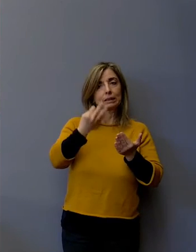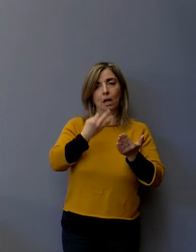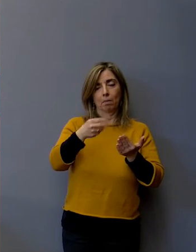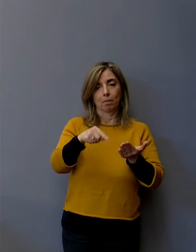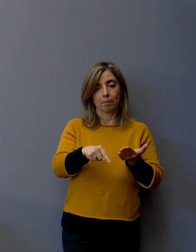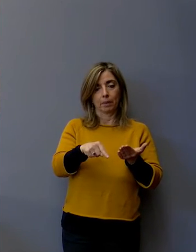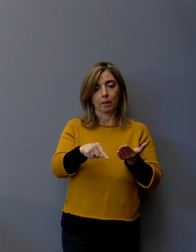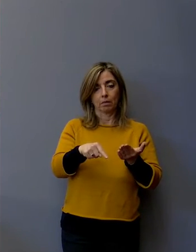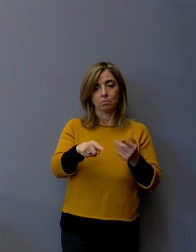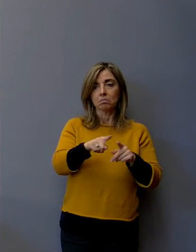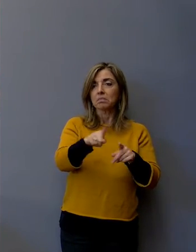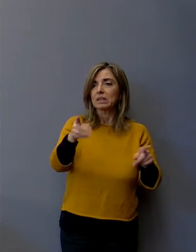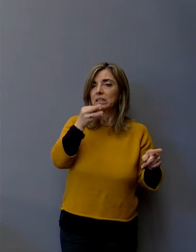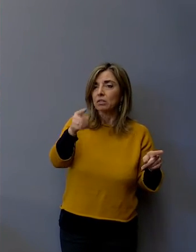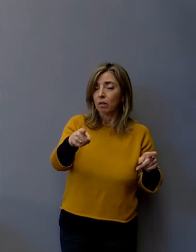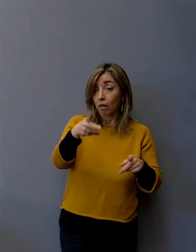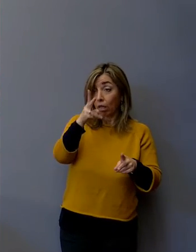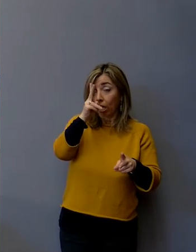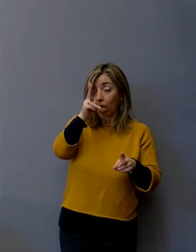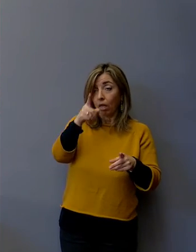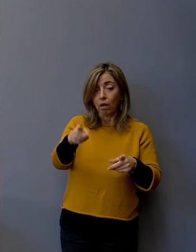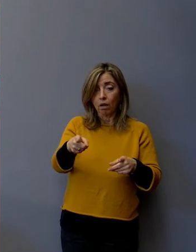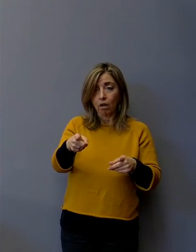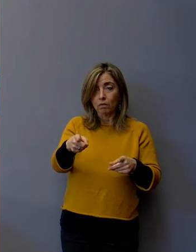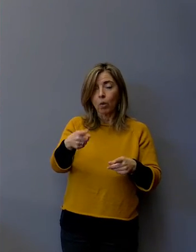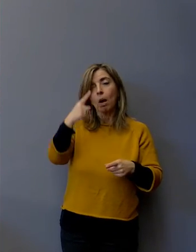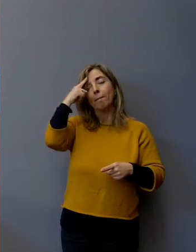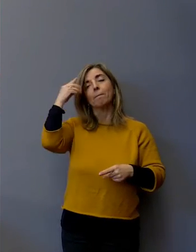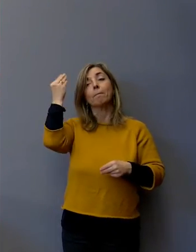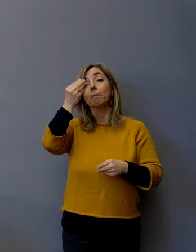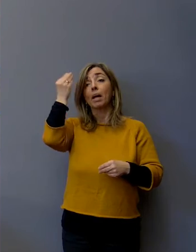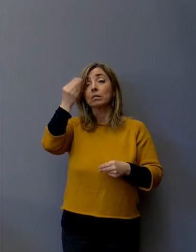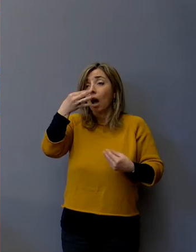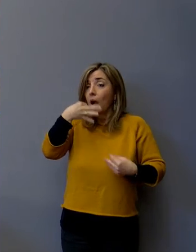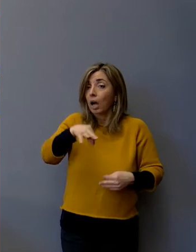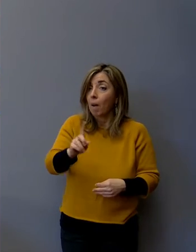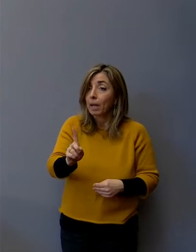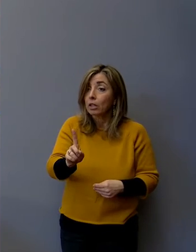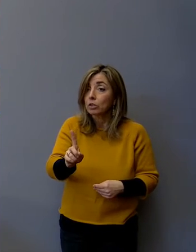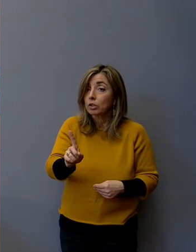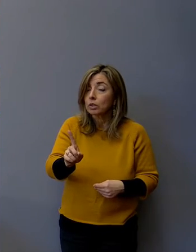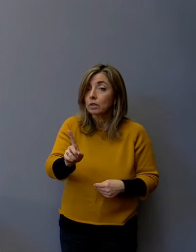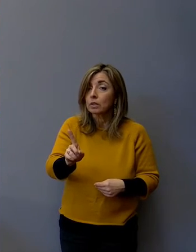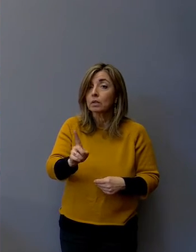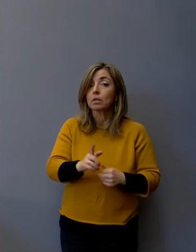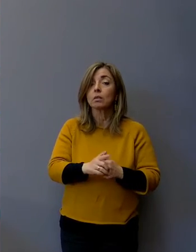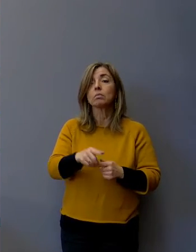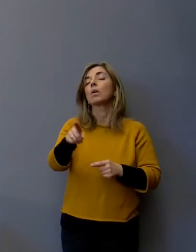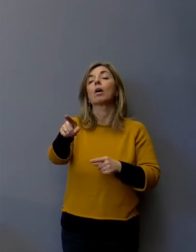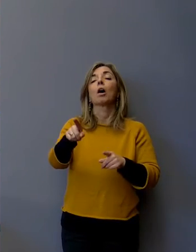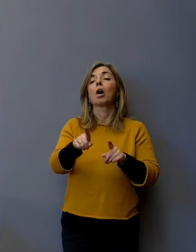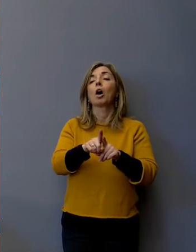rimbambiti perché incapaci di pensare siete dei servi